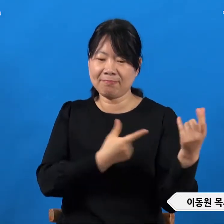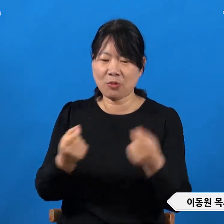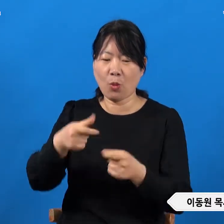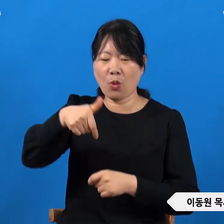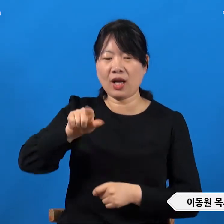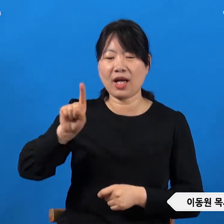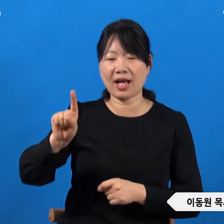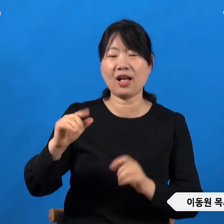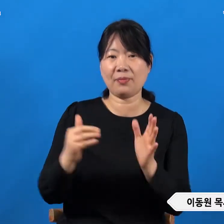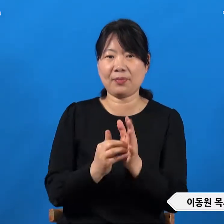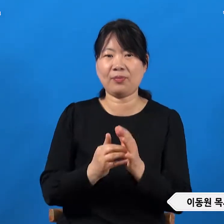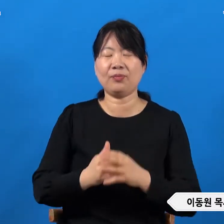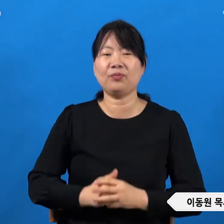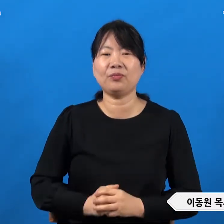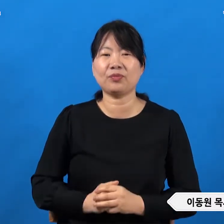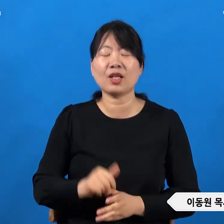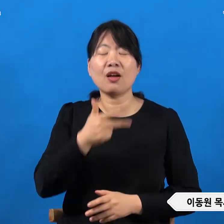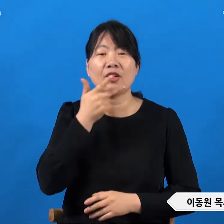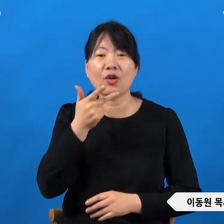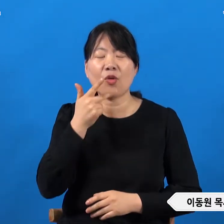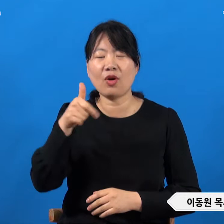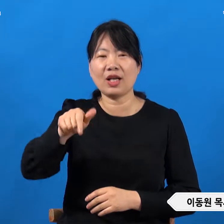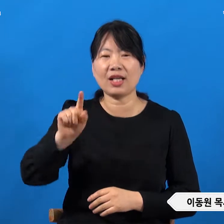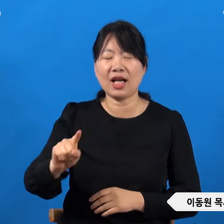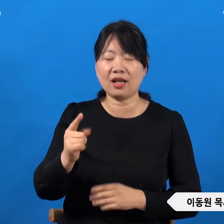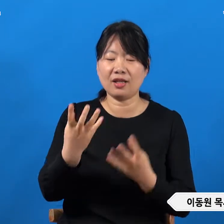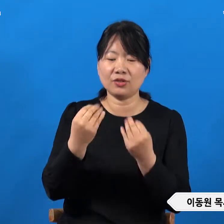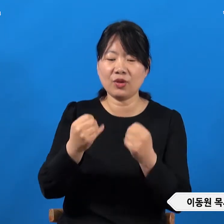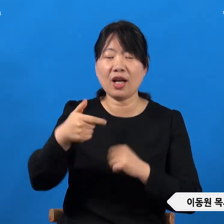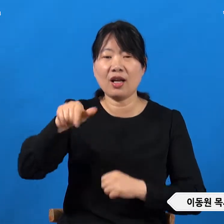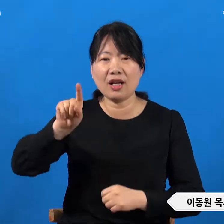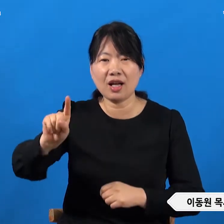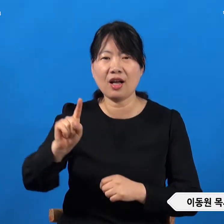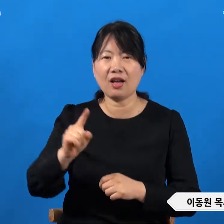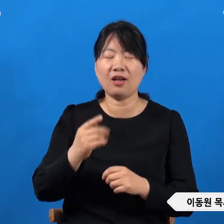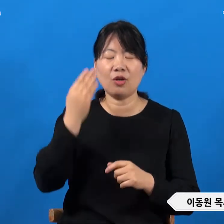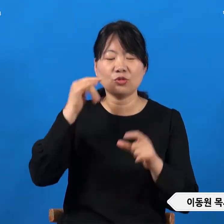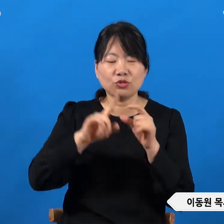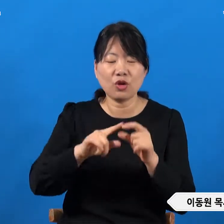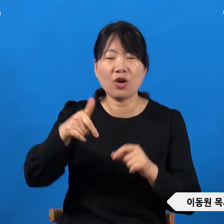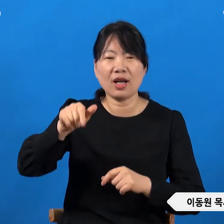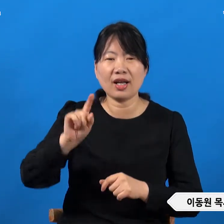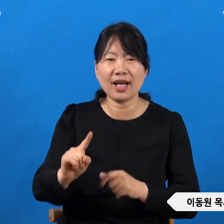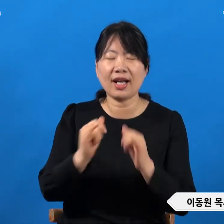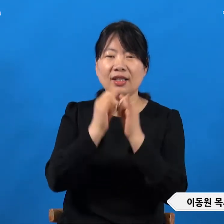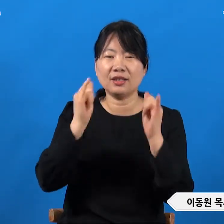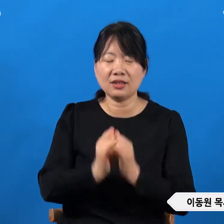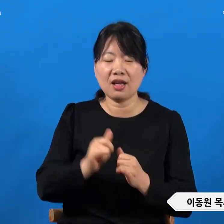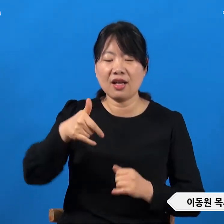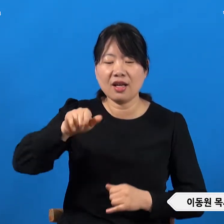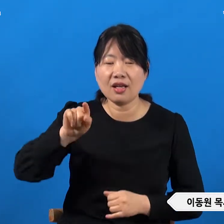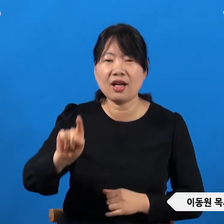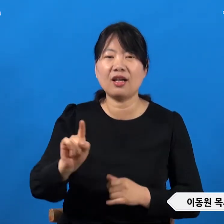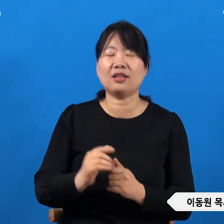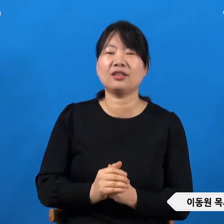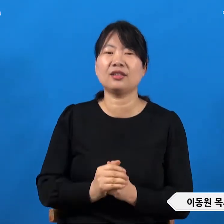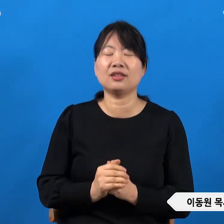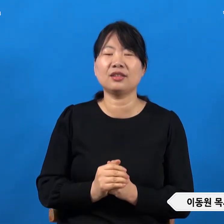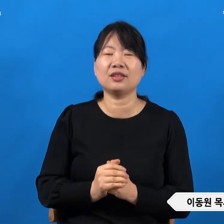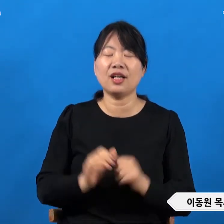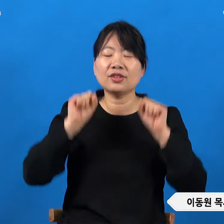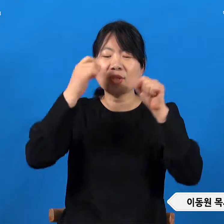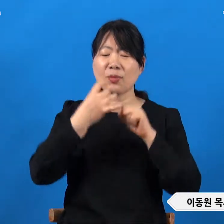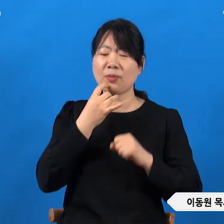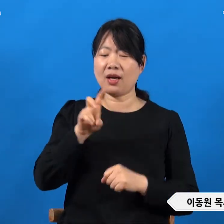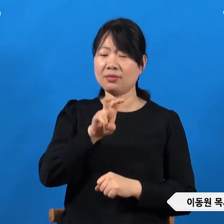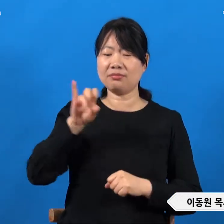다 가였습니다. 영어 가, 수학 가, 국어 가, 사회 가. 근데